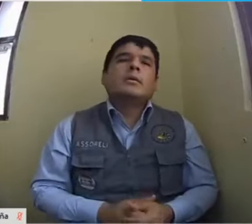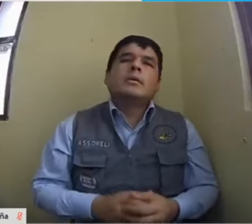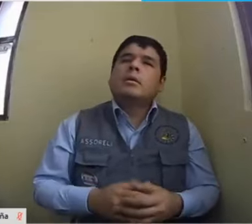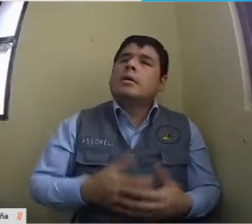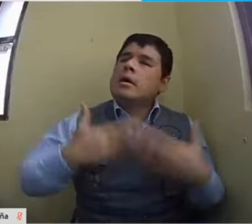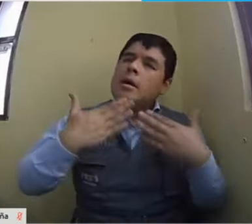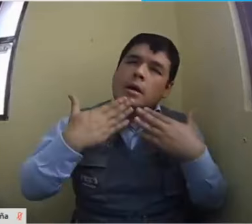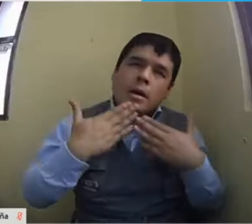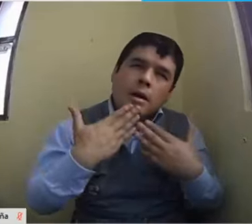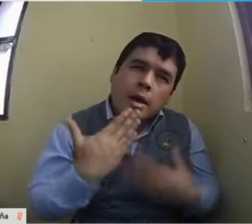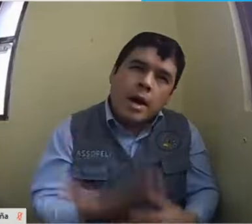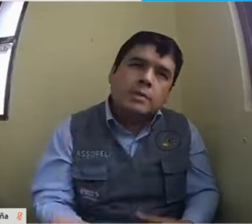Repasamos.